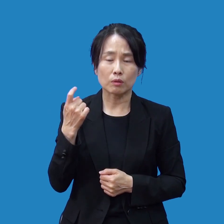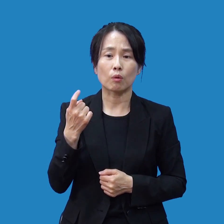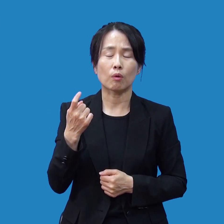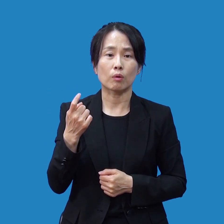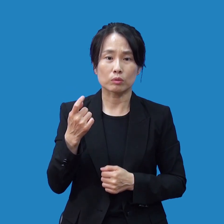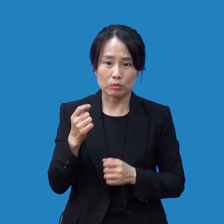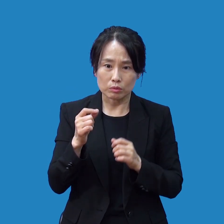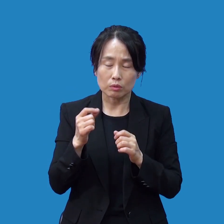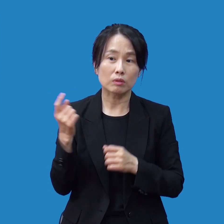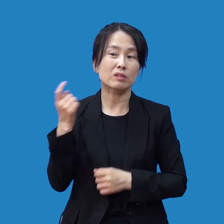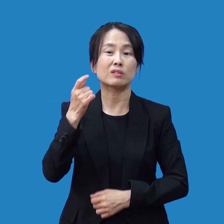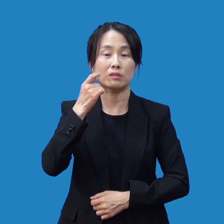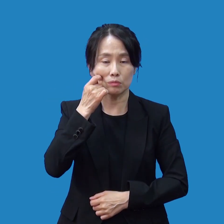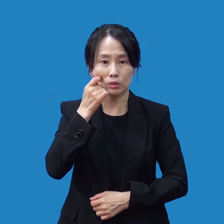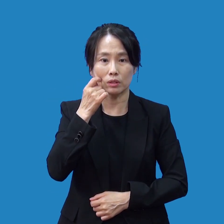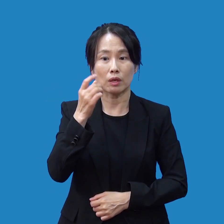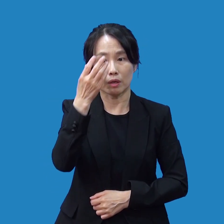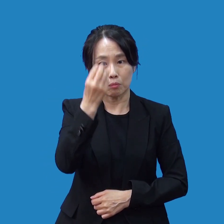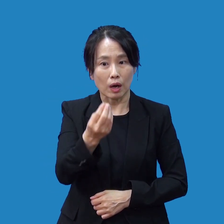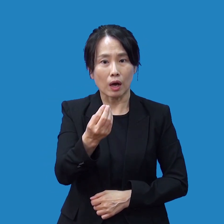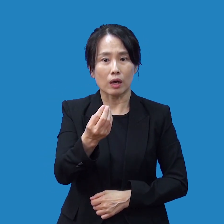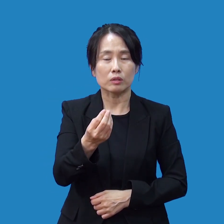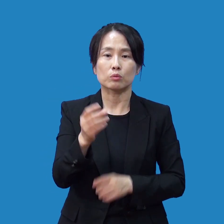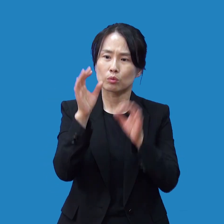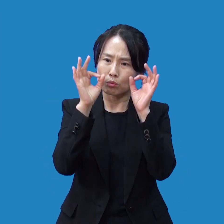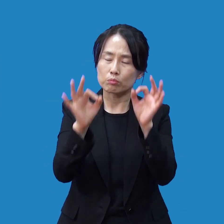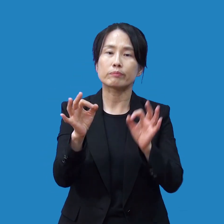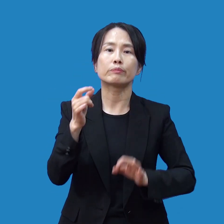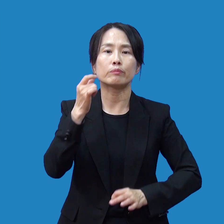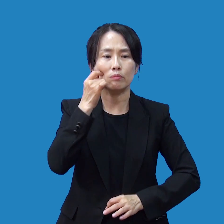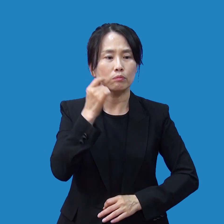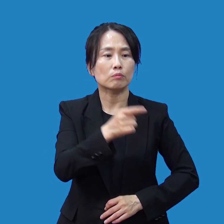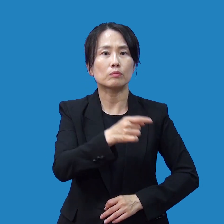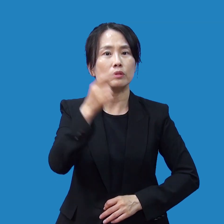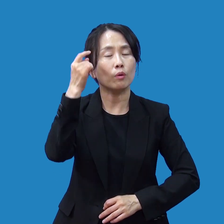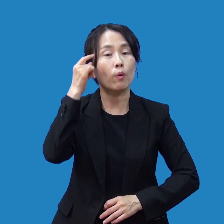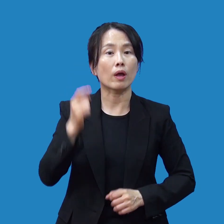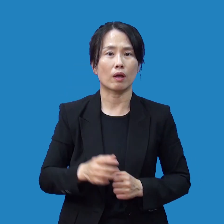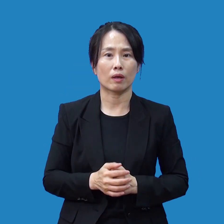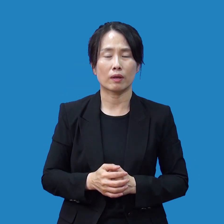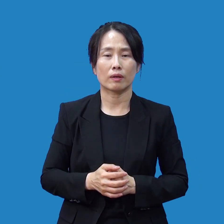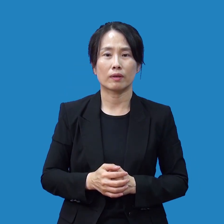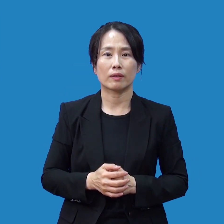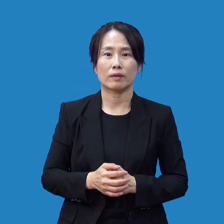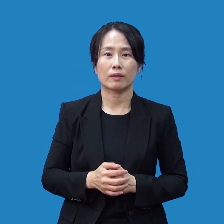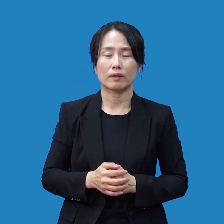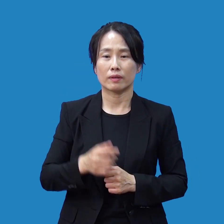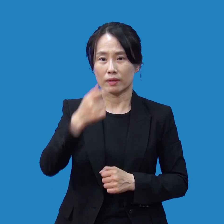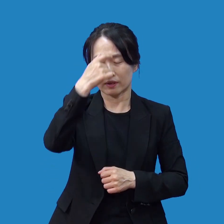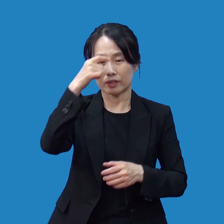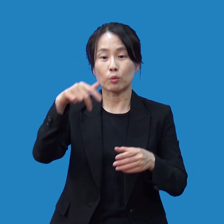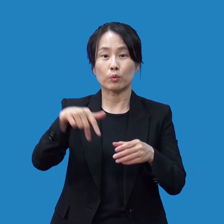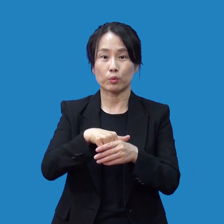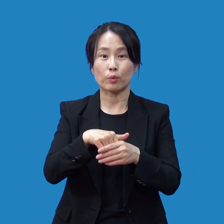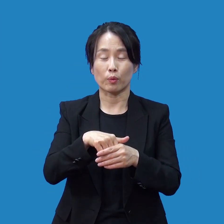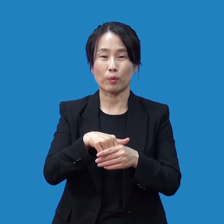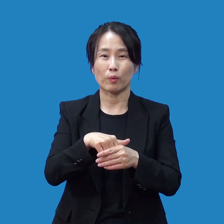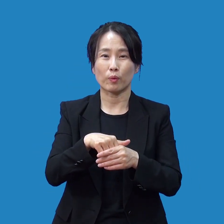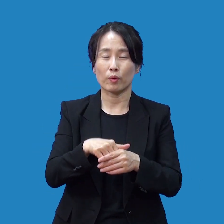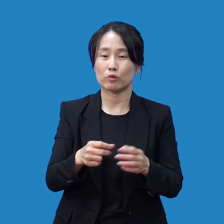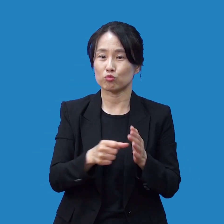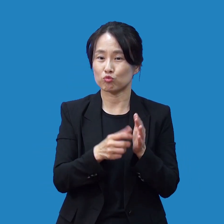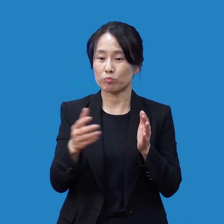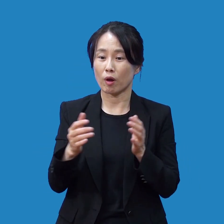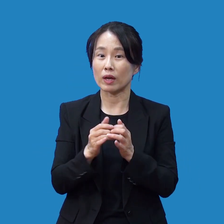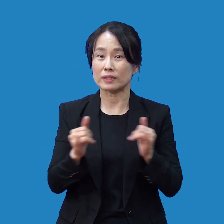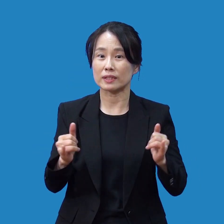못했을까요? 이 옥스퍼드 교수였고 인문학 비평가고 기독교 변증가였던 이 C.S. 루이스,